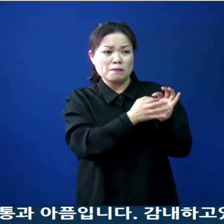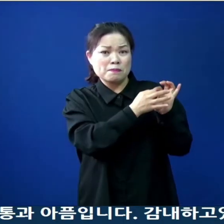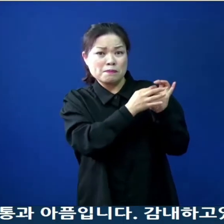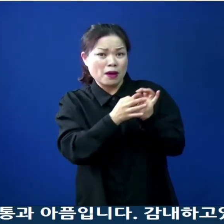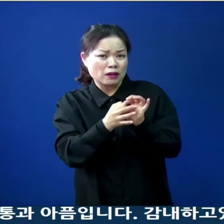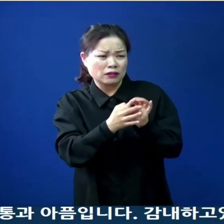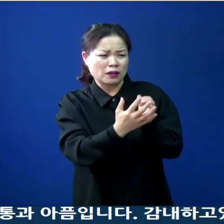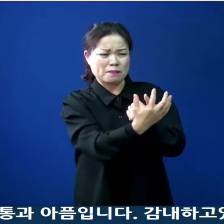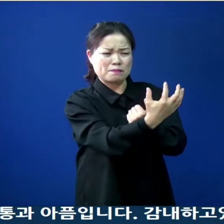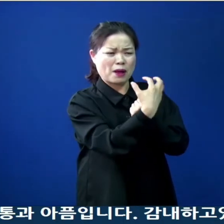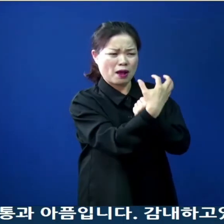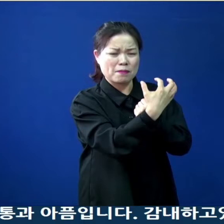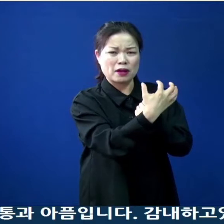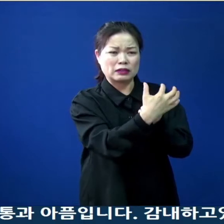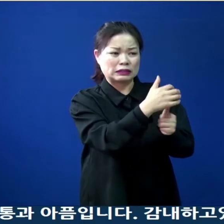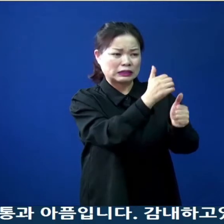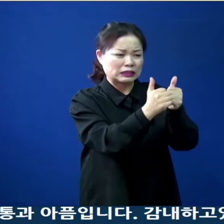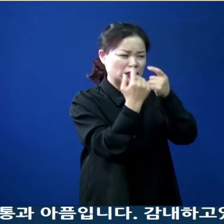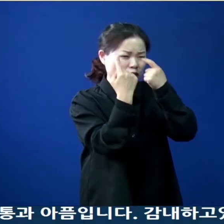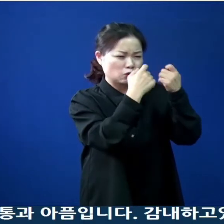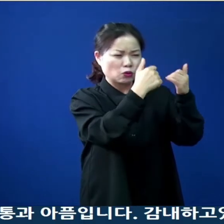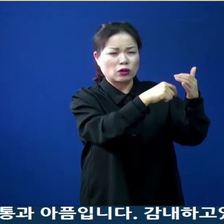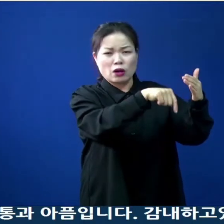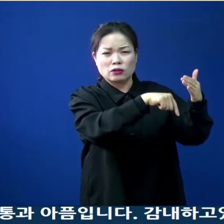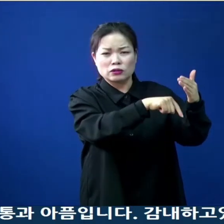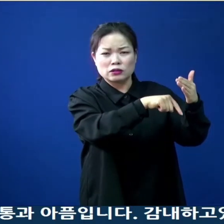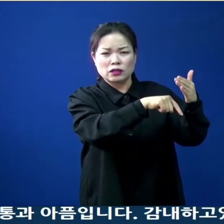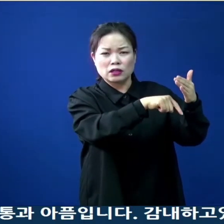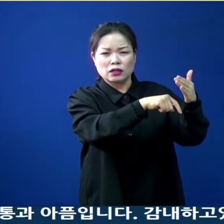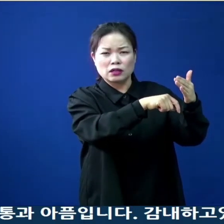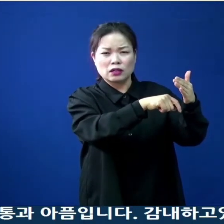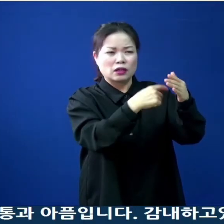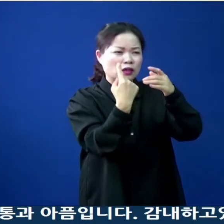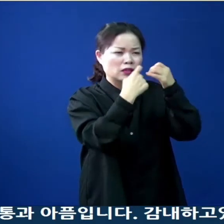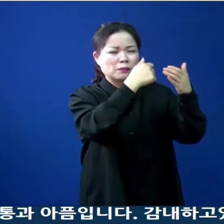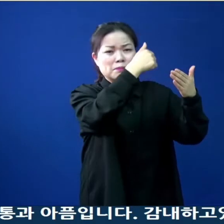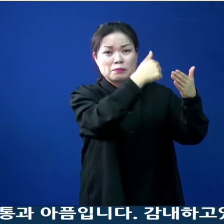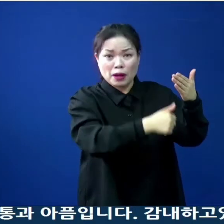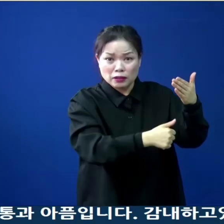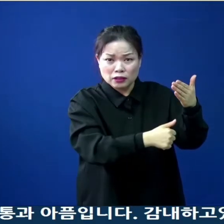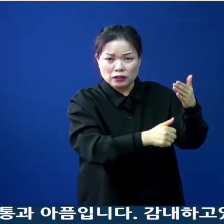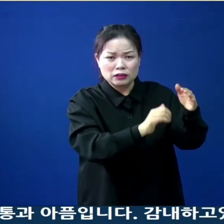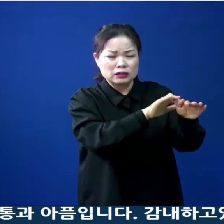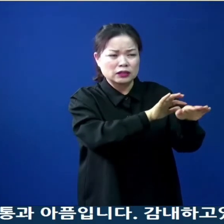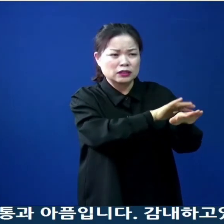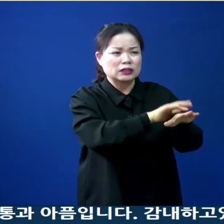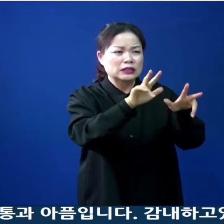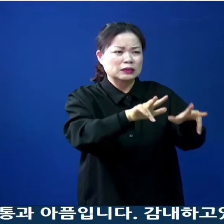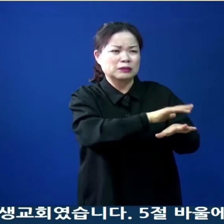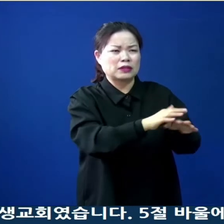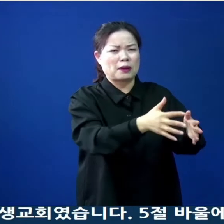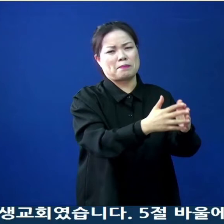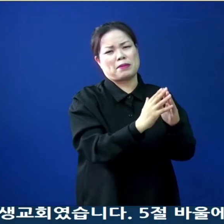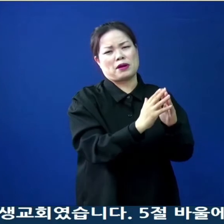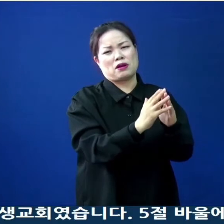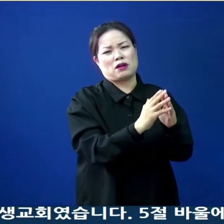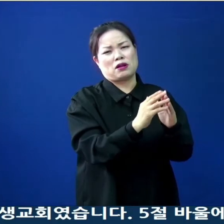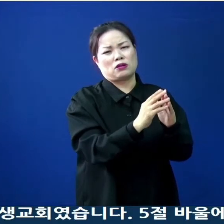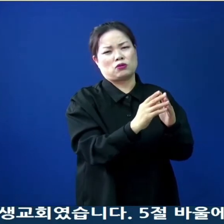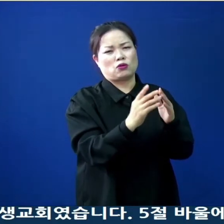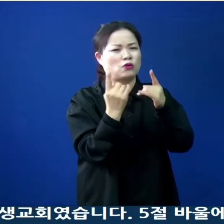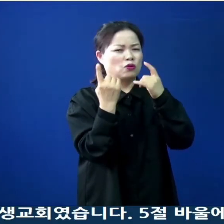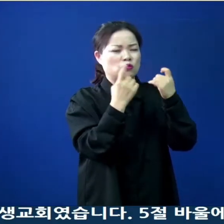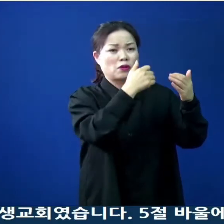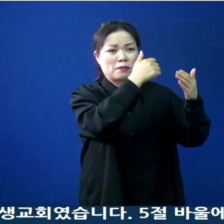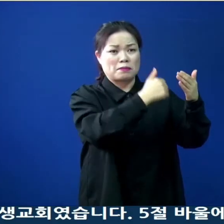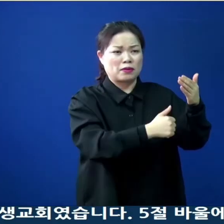계속되는 그런 박해와 시험 가운데서 흔들리고 넘어져서 비록 지금은 잘 서 있지만 또다시 넘어지지 않을까